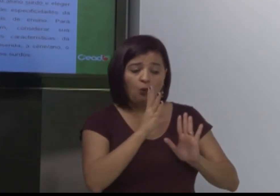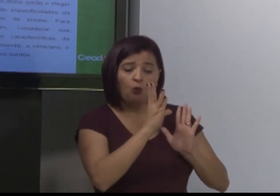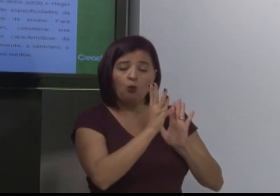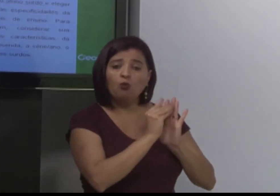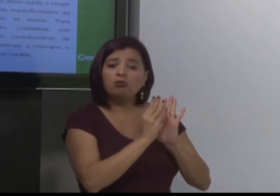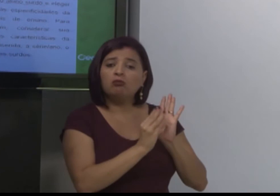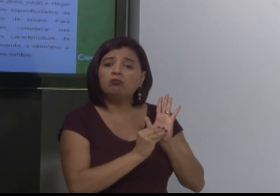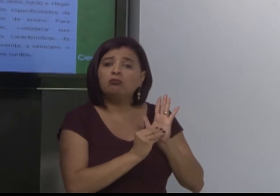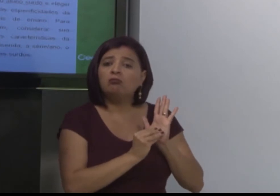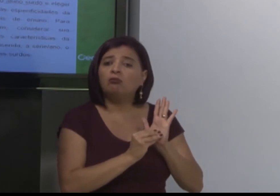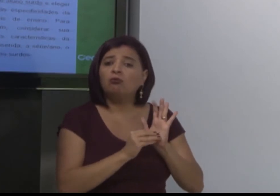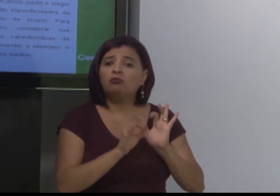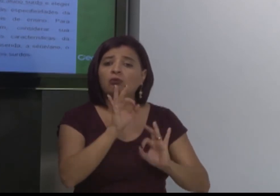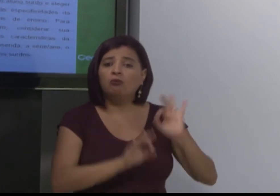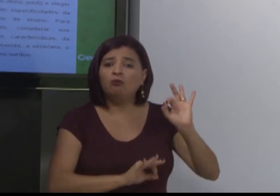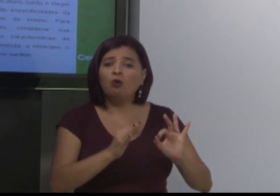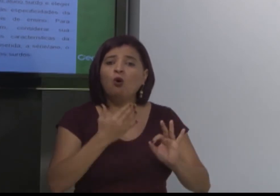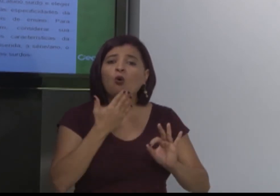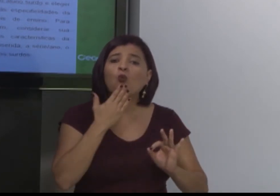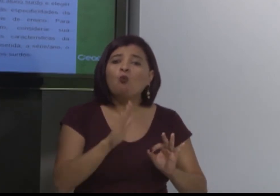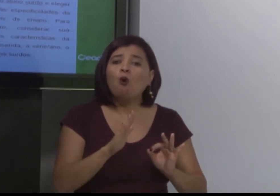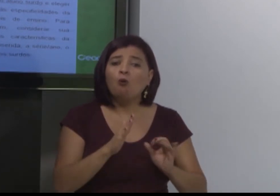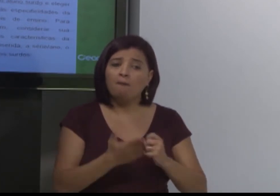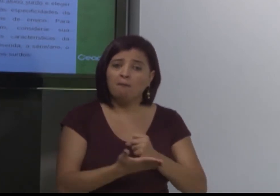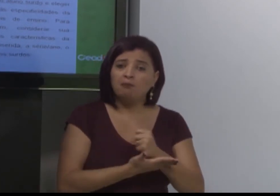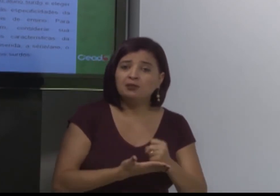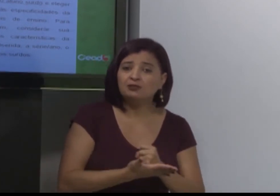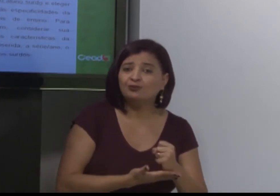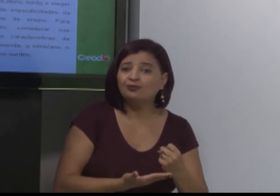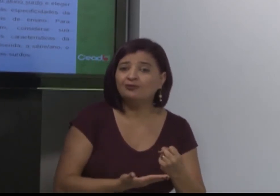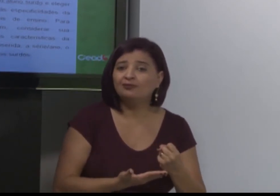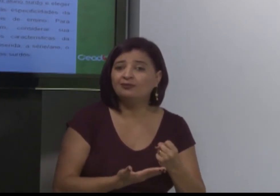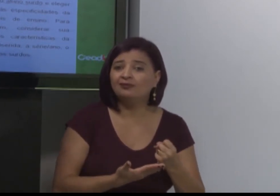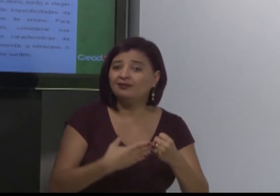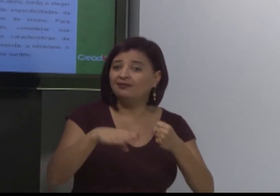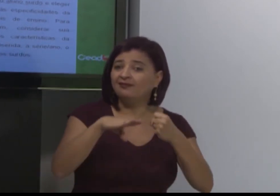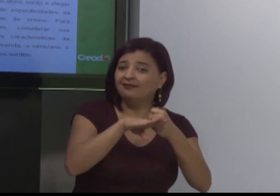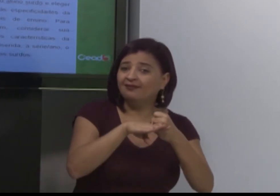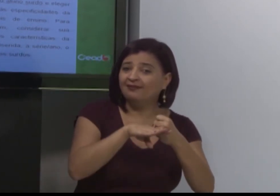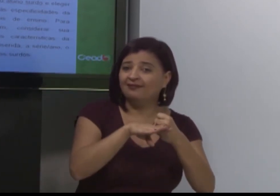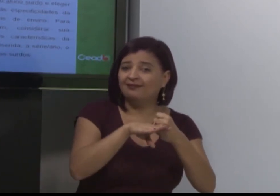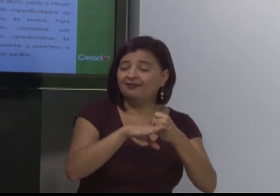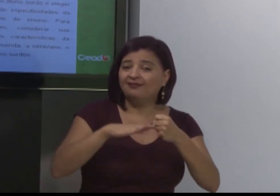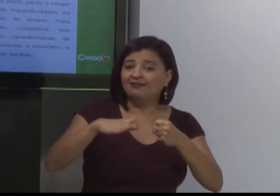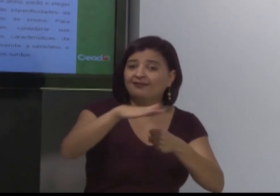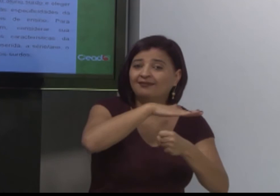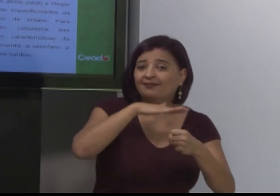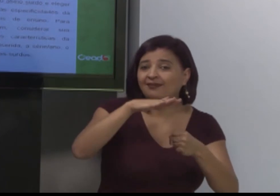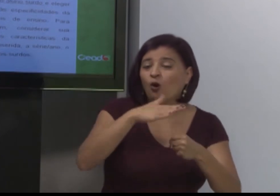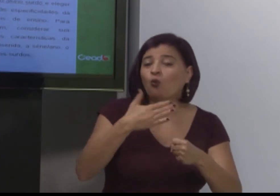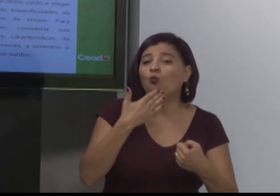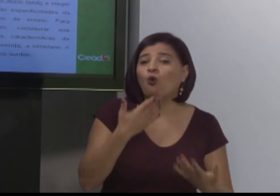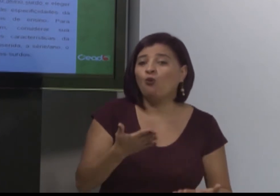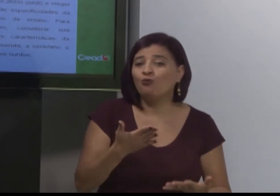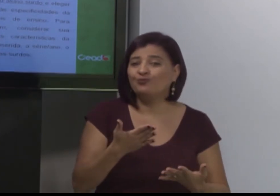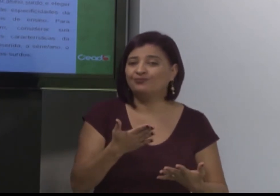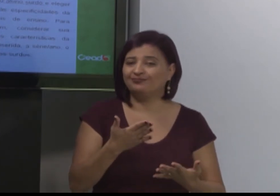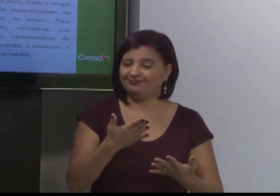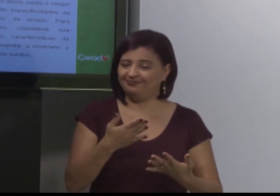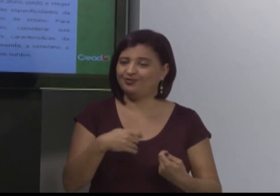eu tenho que pensar no meu aluno. Ele tem algum conhecimento, conhecimento básico, intermediário, avançado? Qual o nível